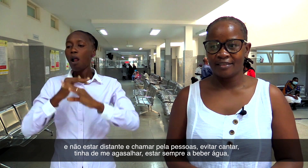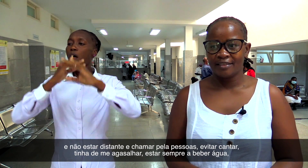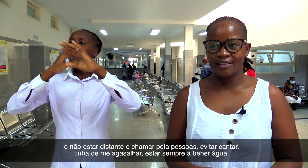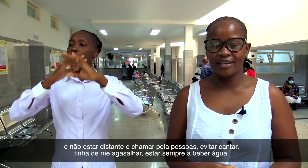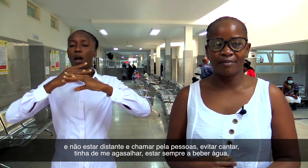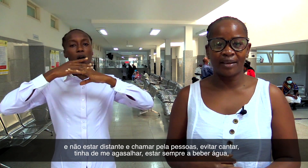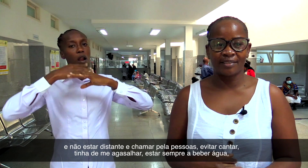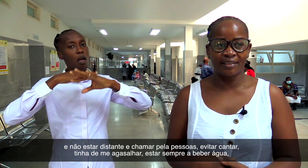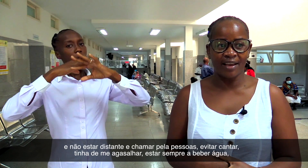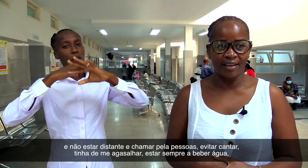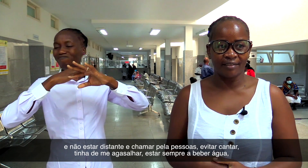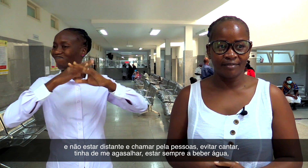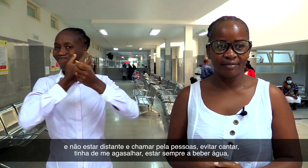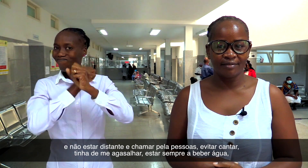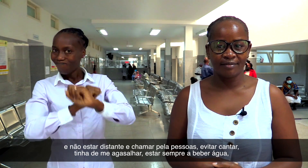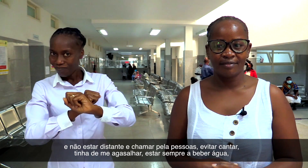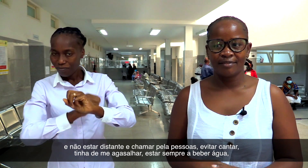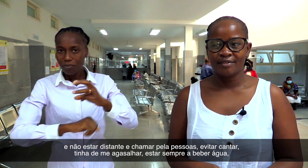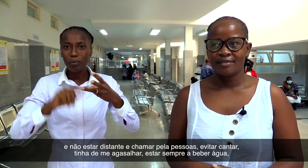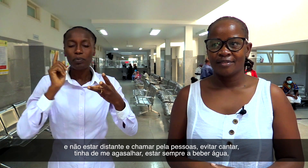e tinha que me agasalhar.